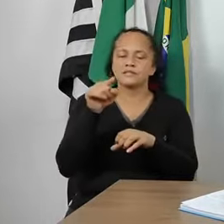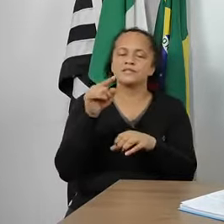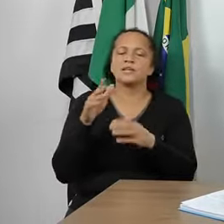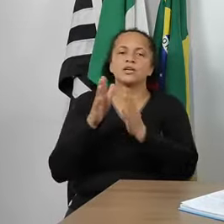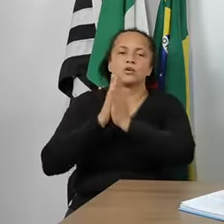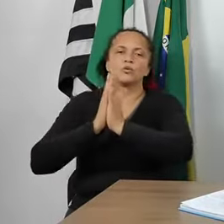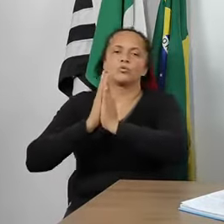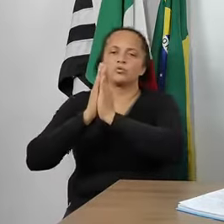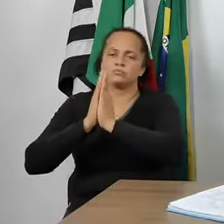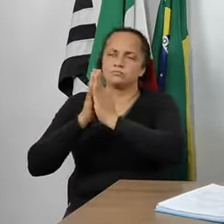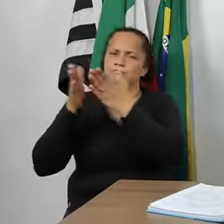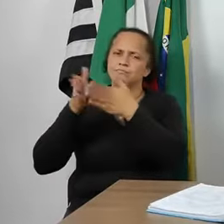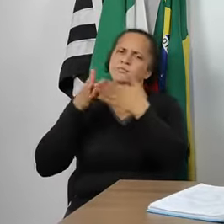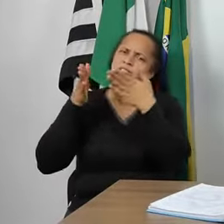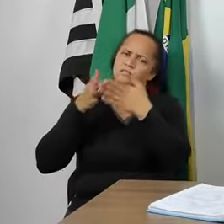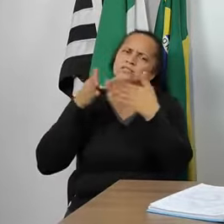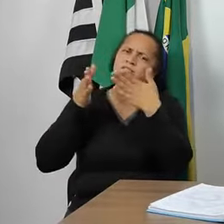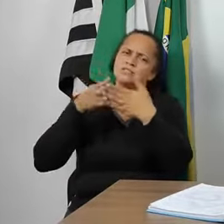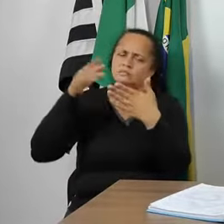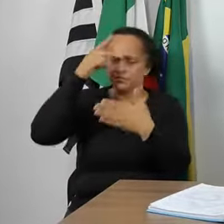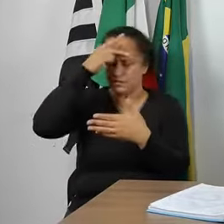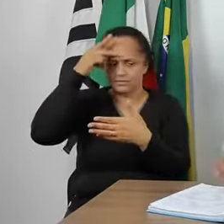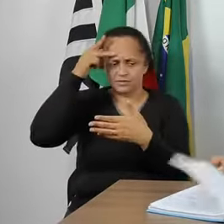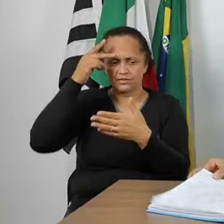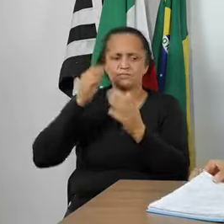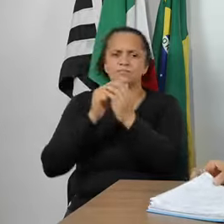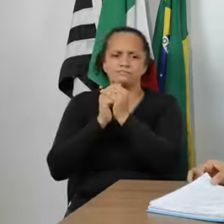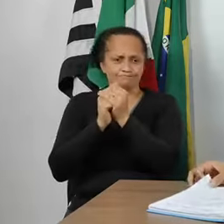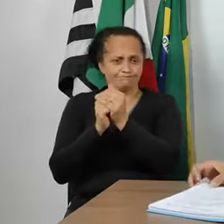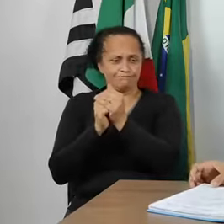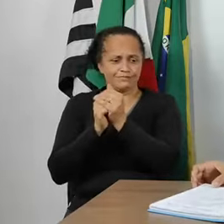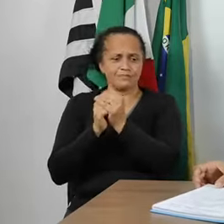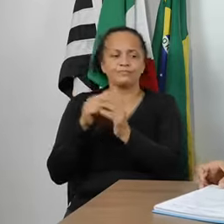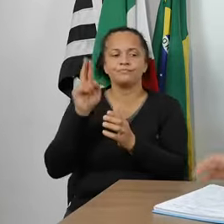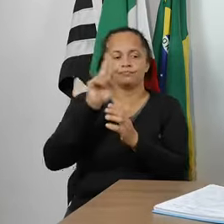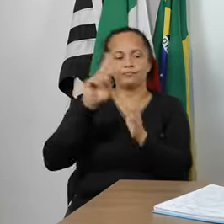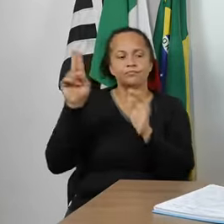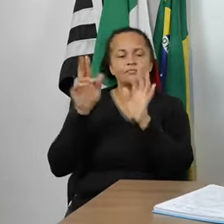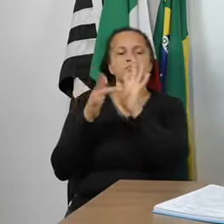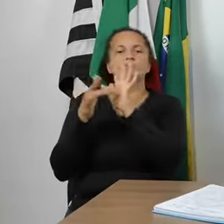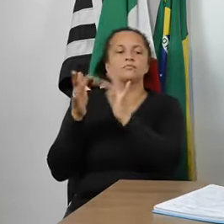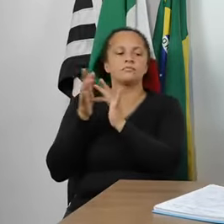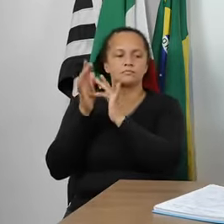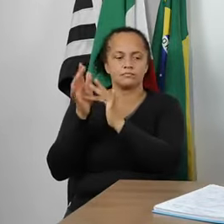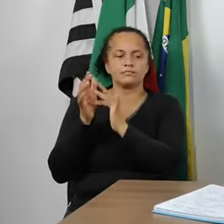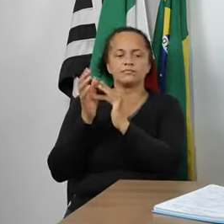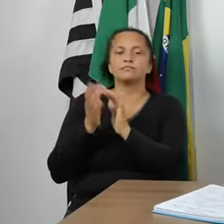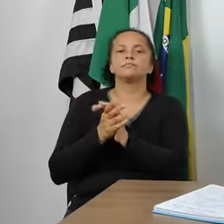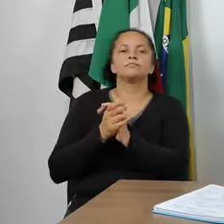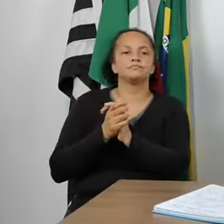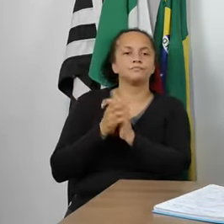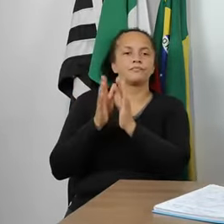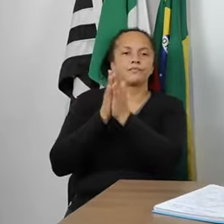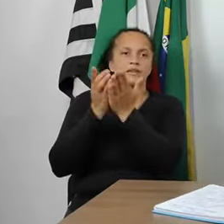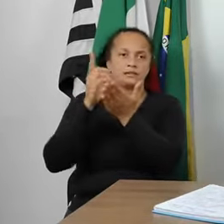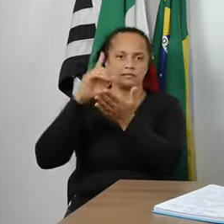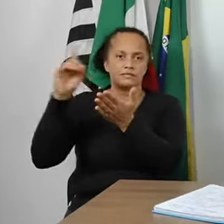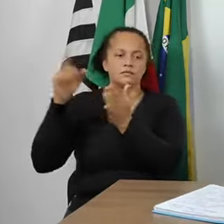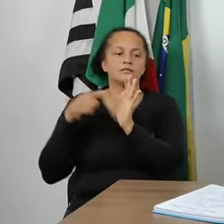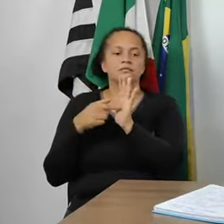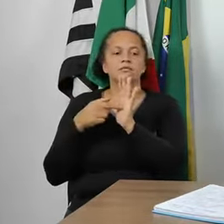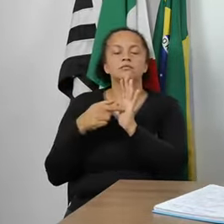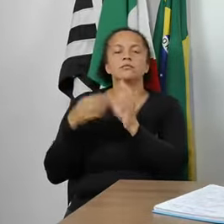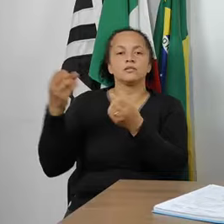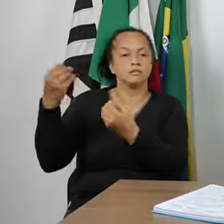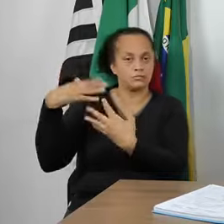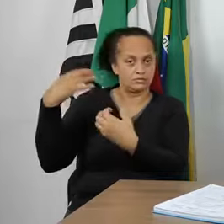você interceda pelo outro. Amém? Em nome de Jesus. A Bíblia nos ensina que nós devemos